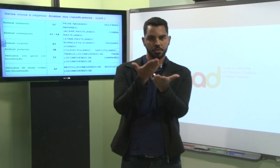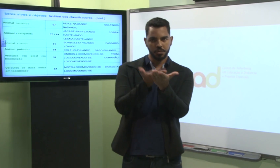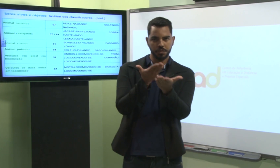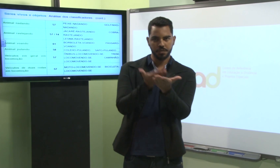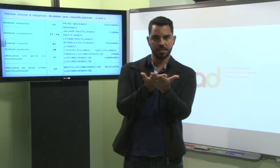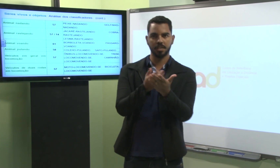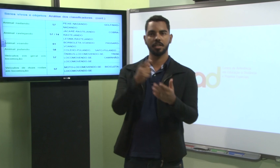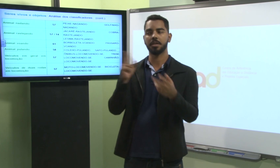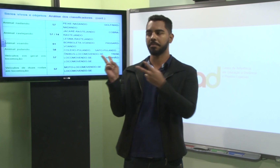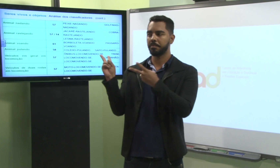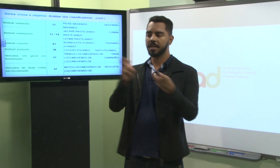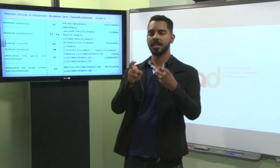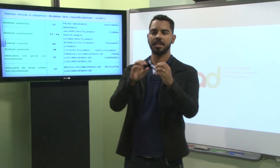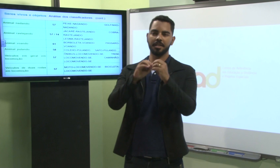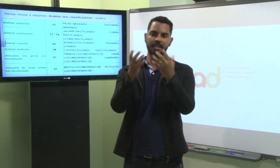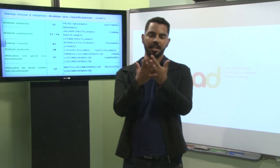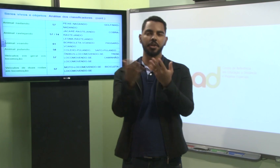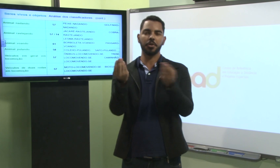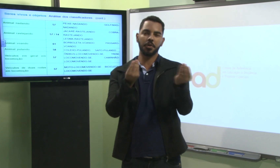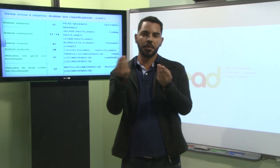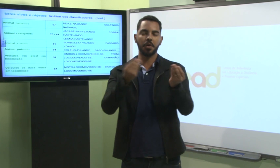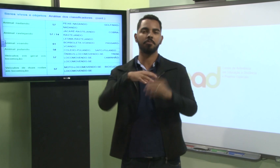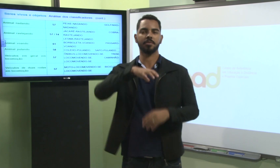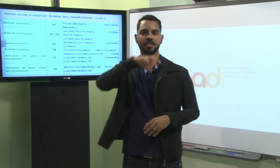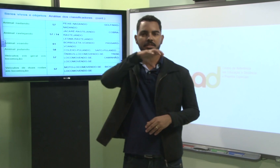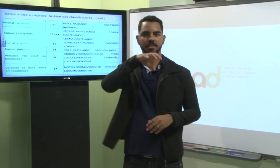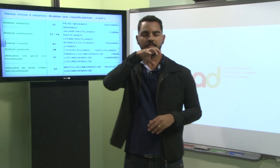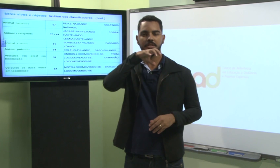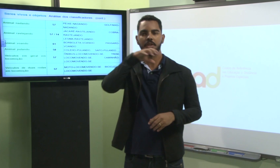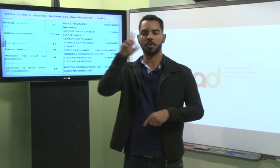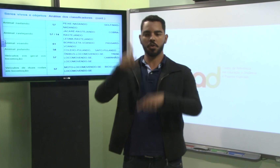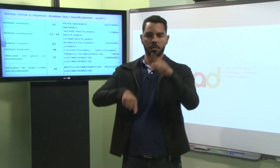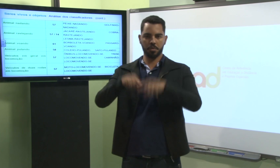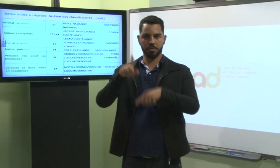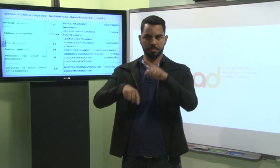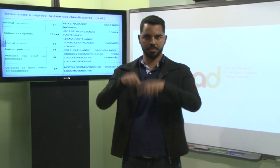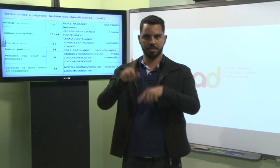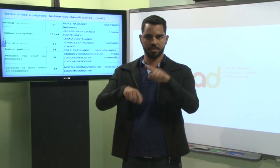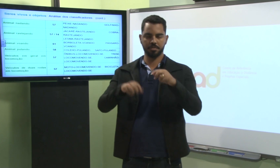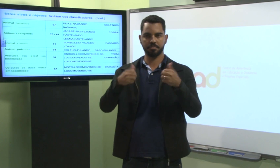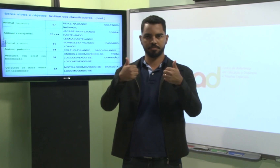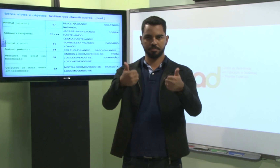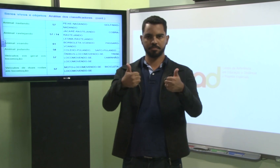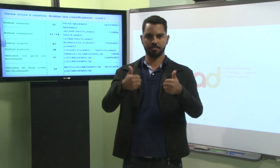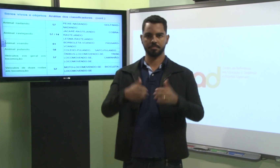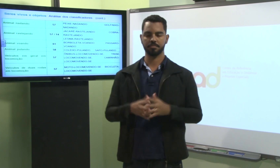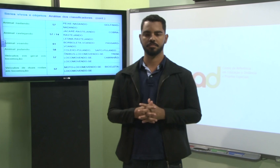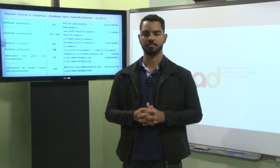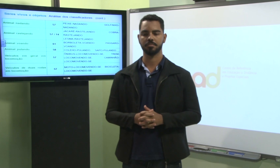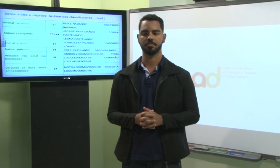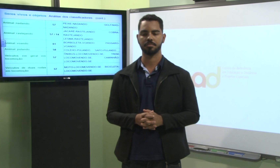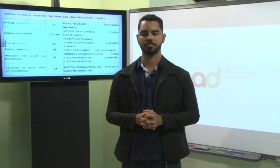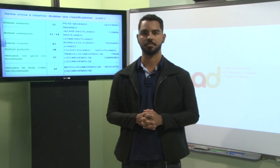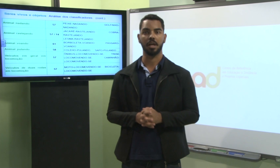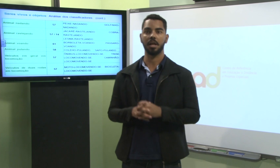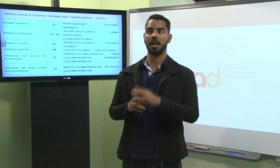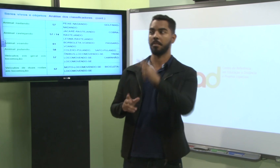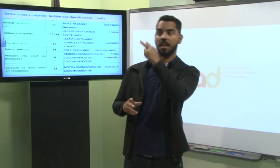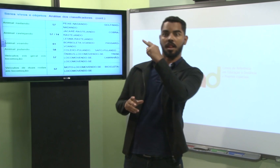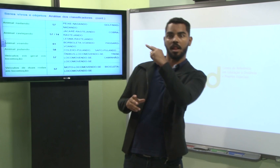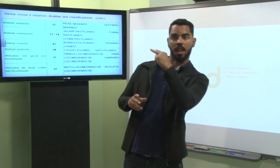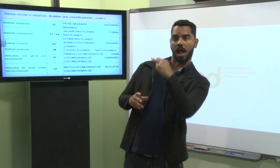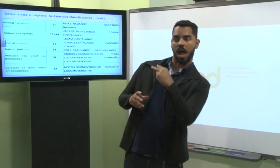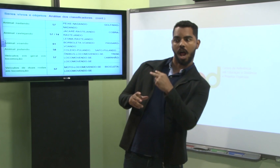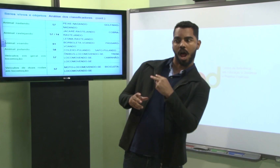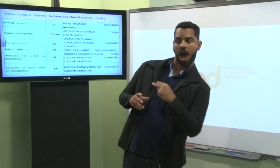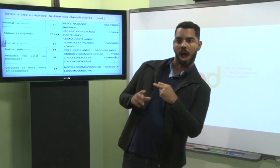uma olhadinha em alguns pontos desta orientação. Acredito que não há necessidade de fazer a leitura e interpretação de todos, uma vez que